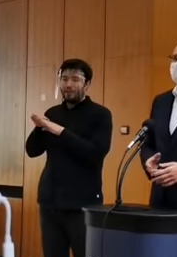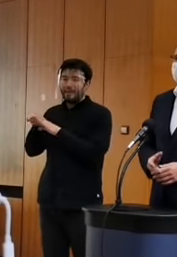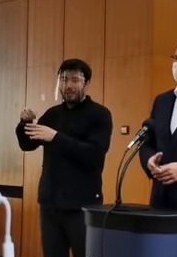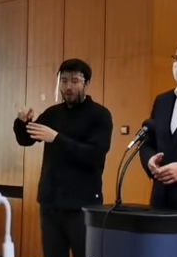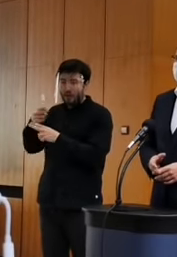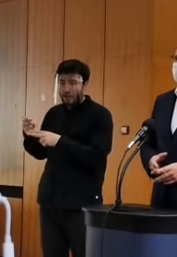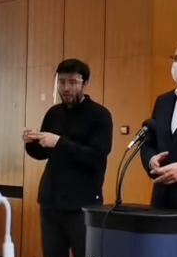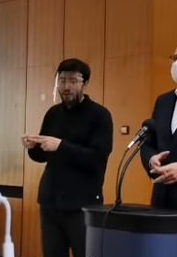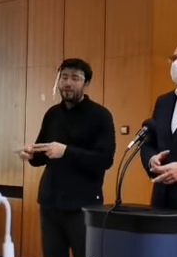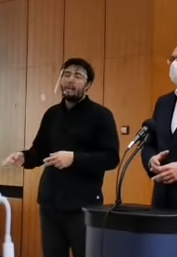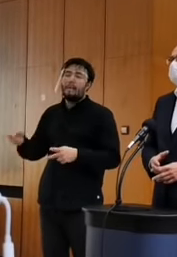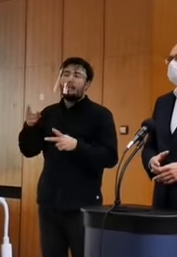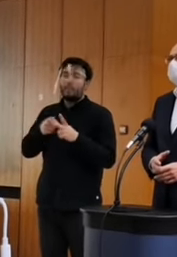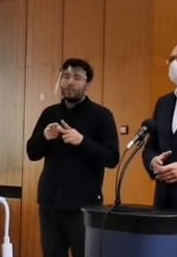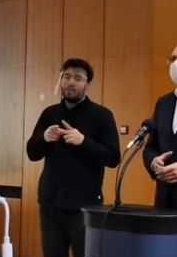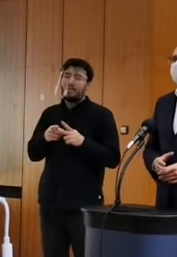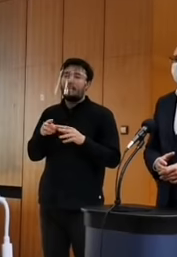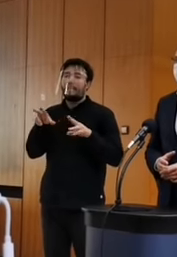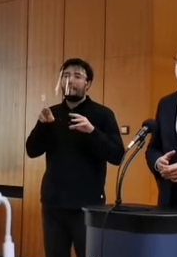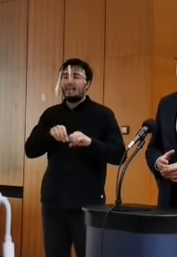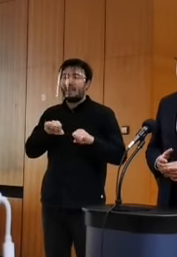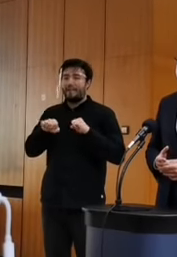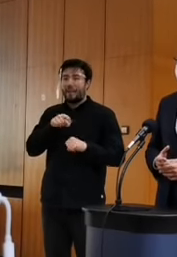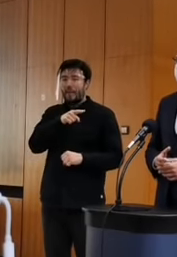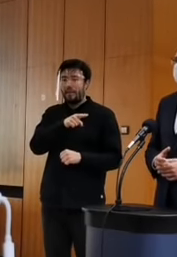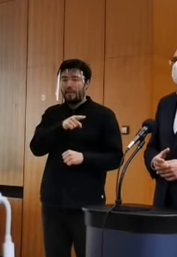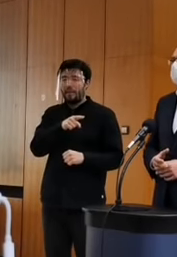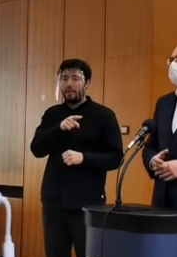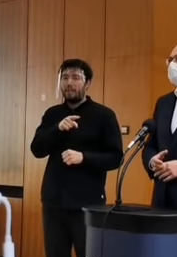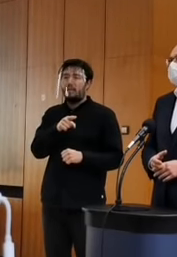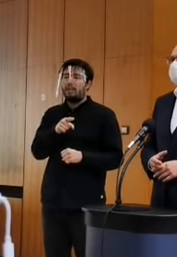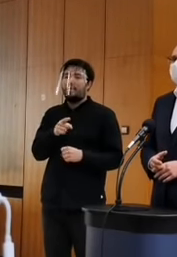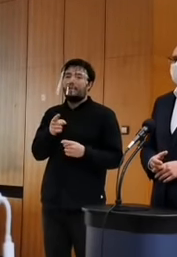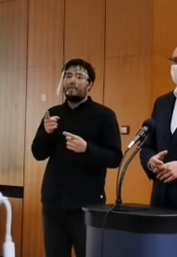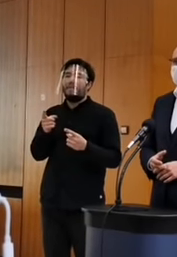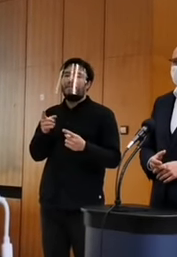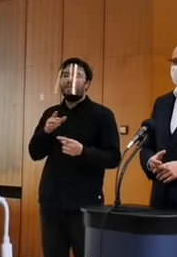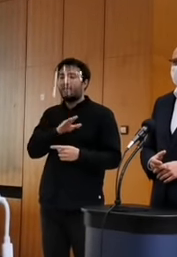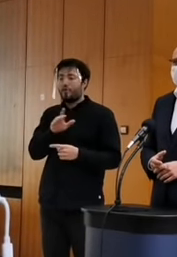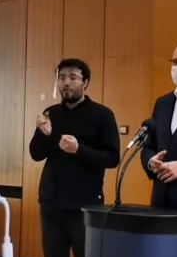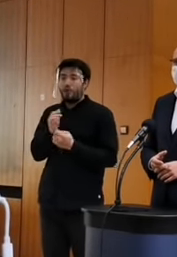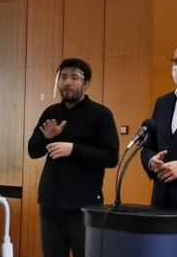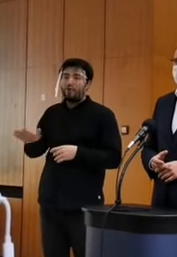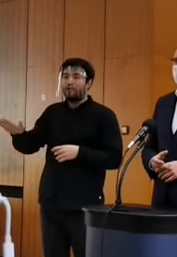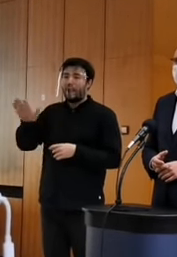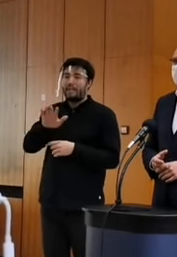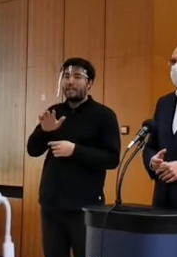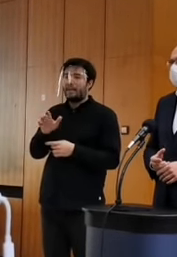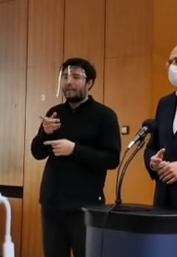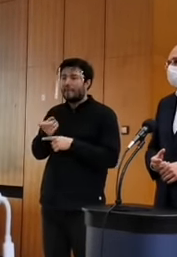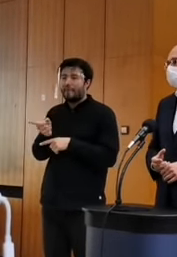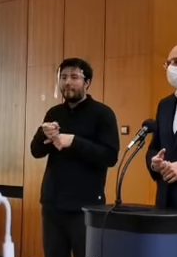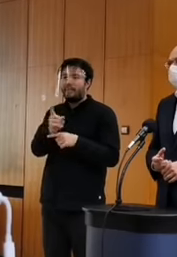že predseda vlády poštval proti sebe prakticky všetkých.